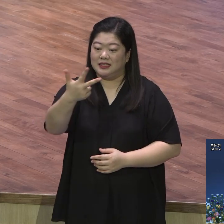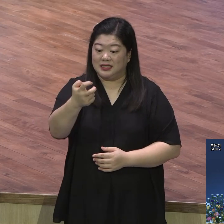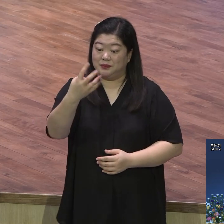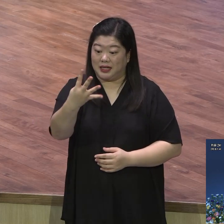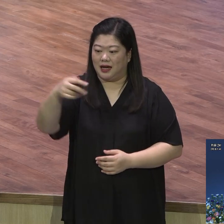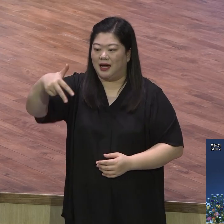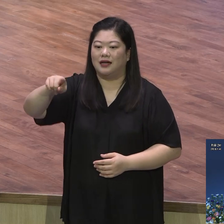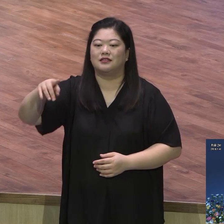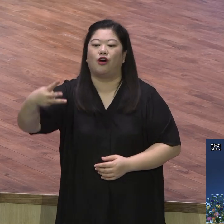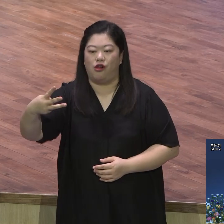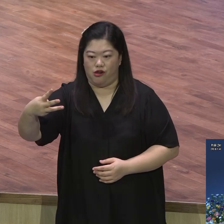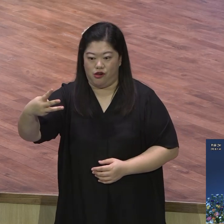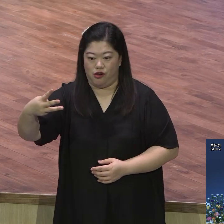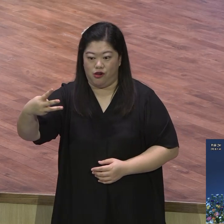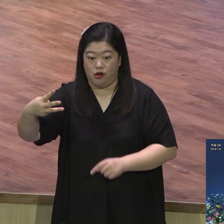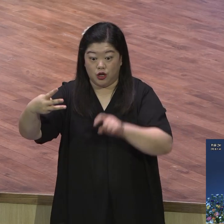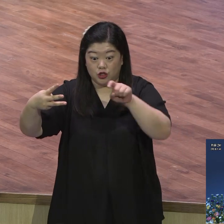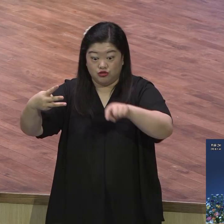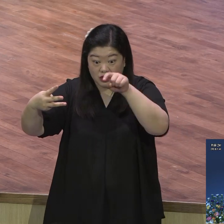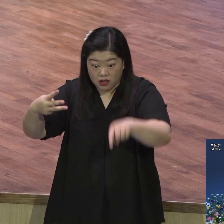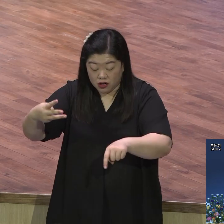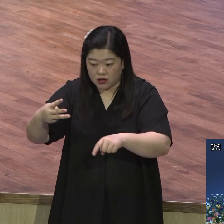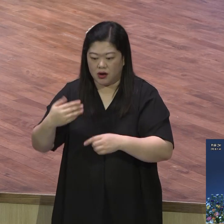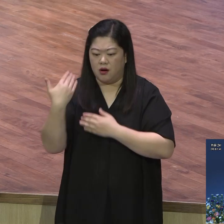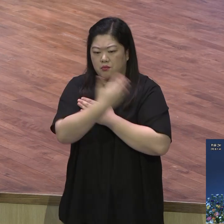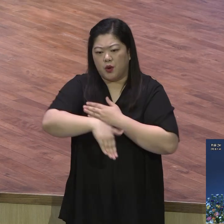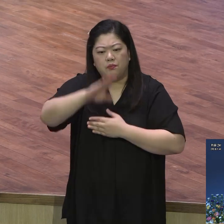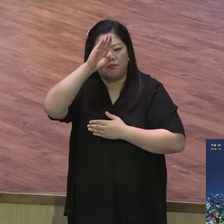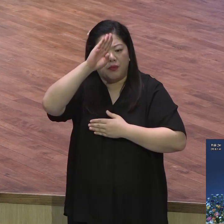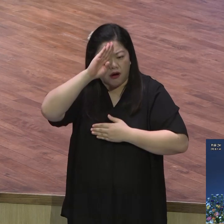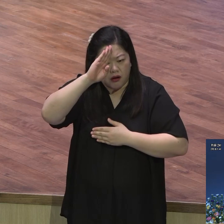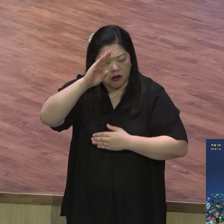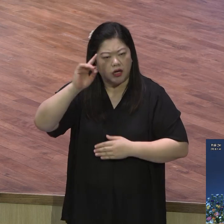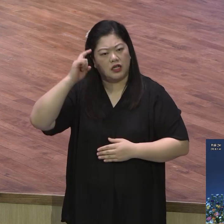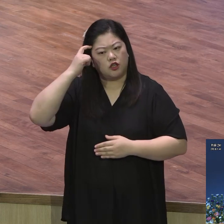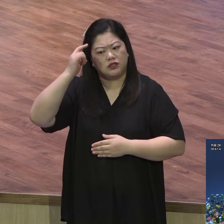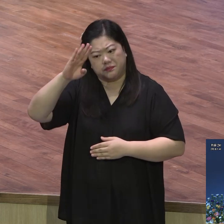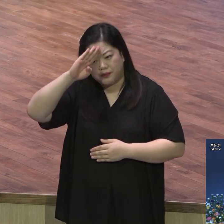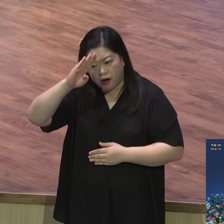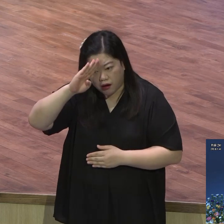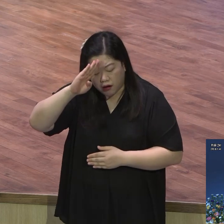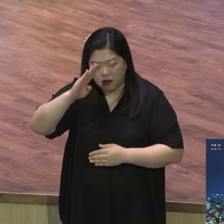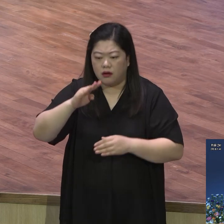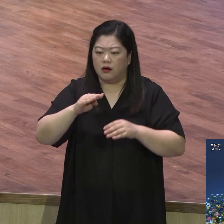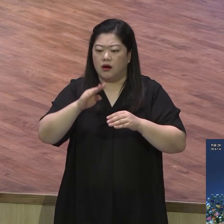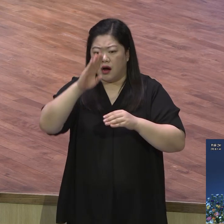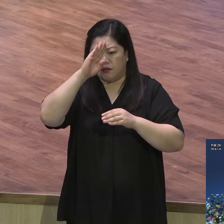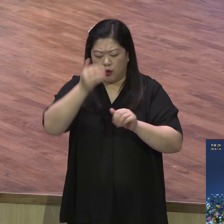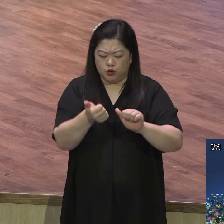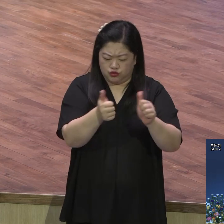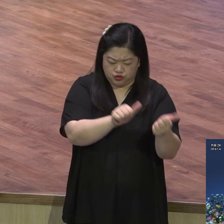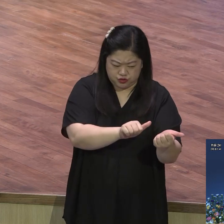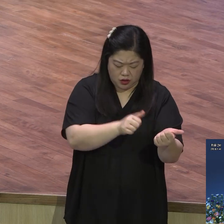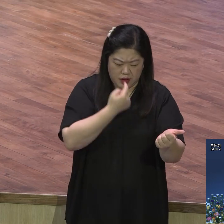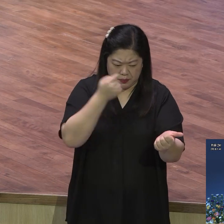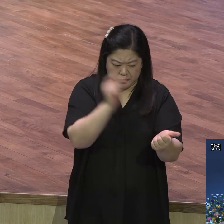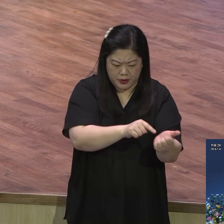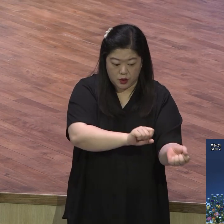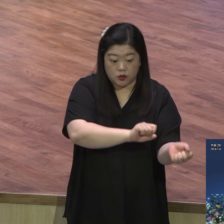484개절이 육체적, 정신적, 질병의 치유와 또 죽은 자의